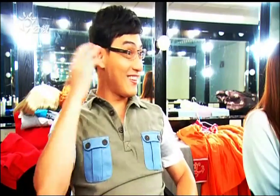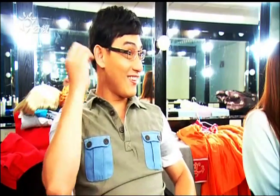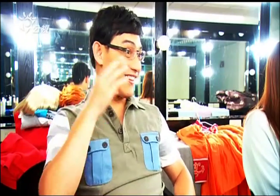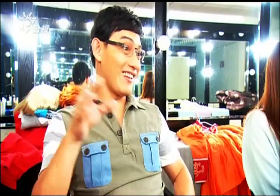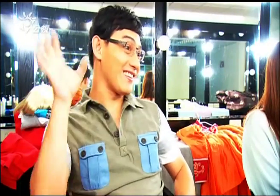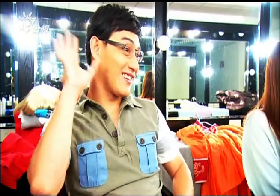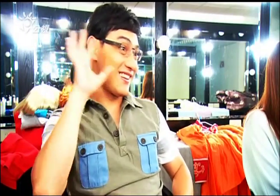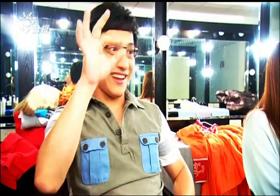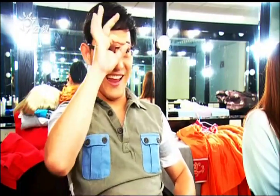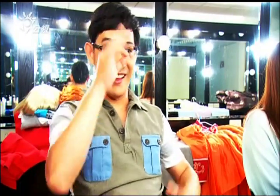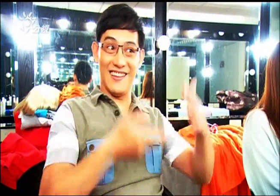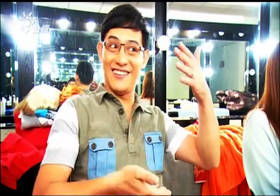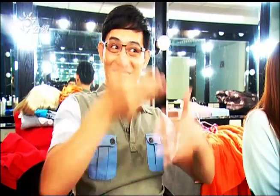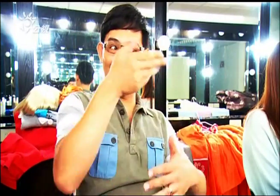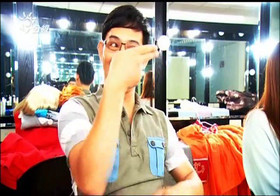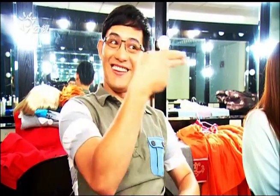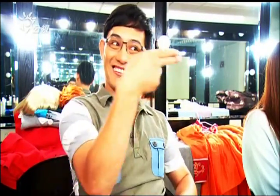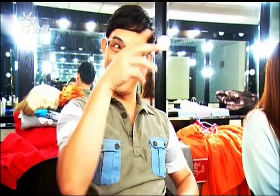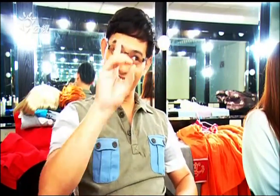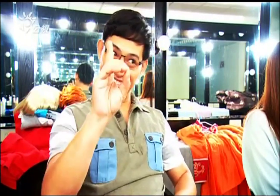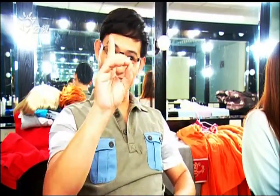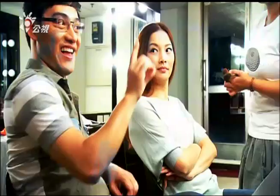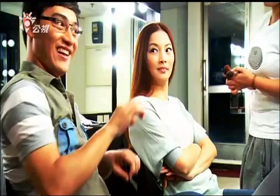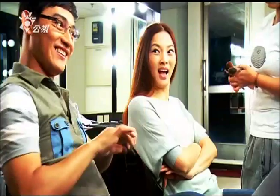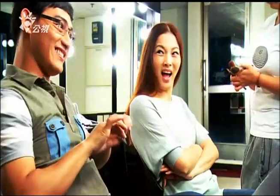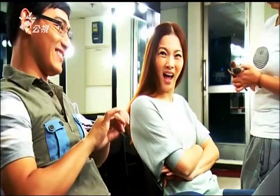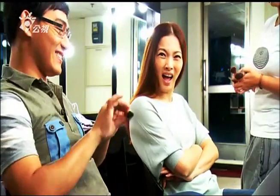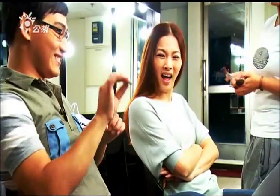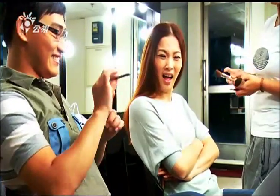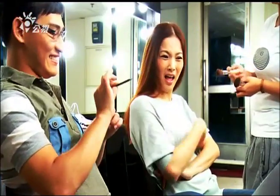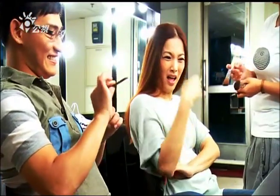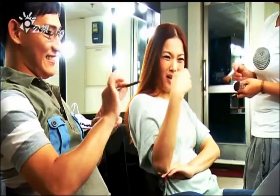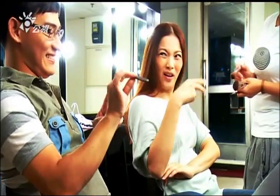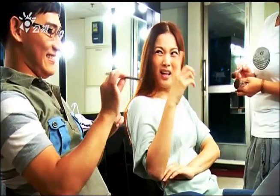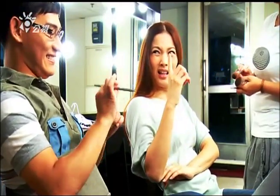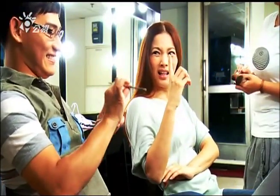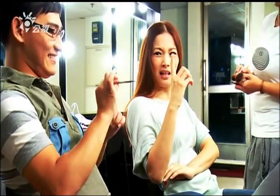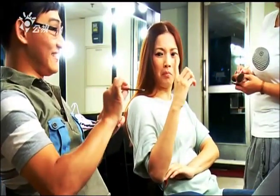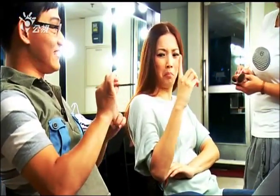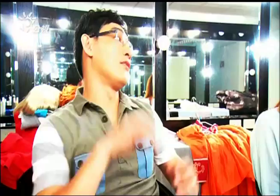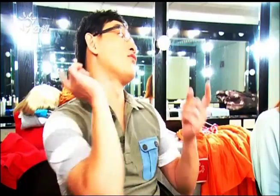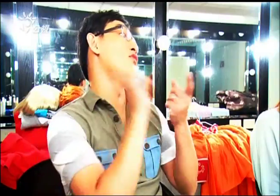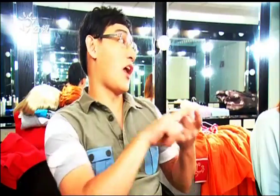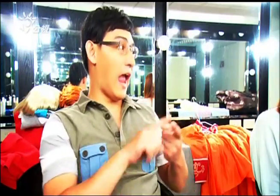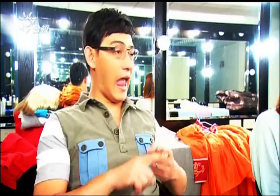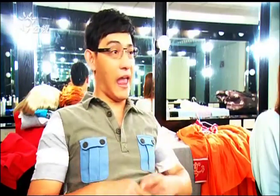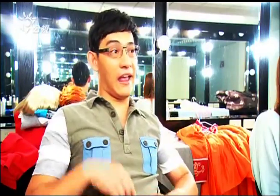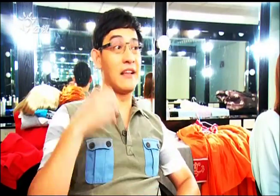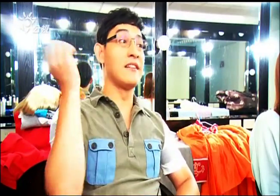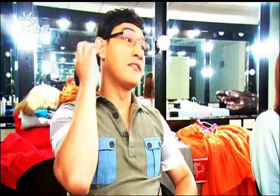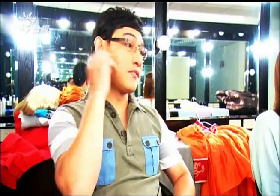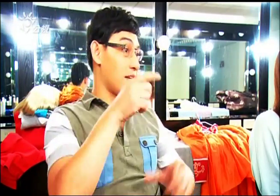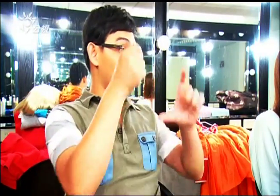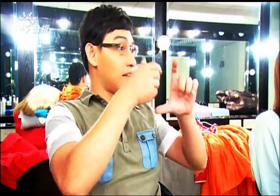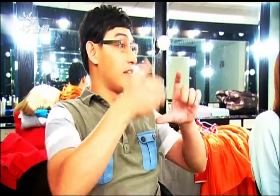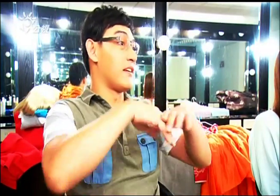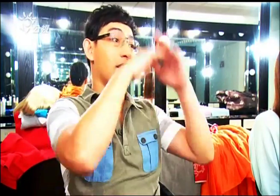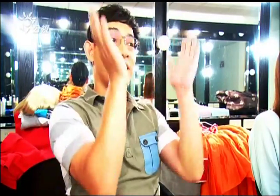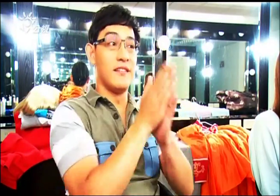哎，听说啊，天天看要 HD 嘞。 啊 ？HD？ 对呀，而且啊，听